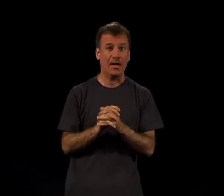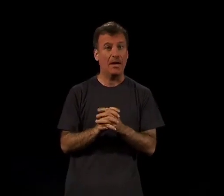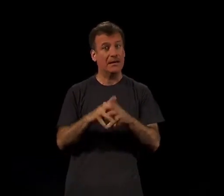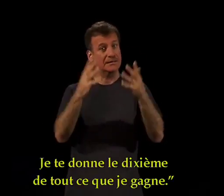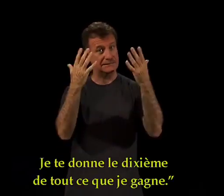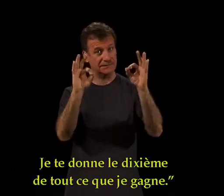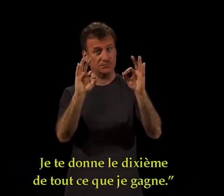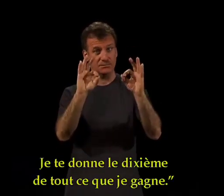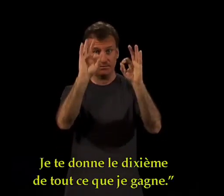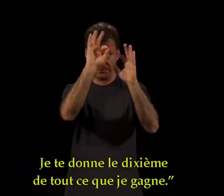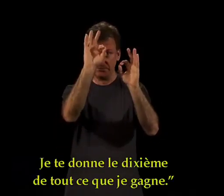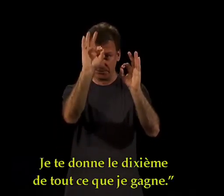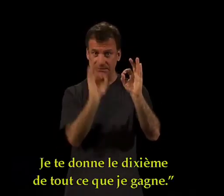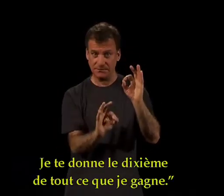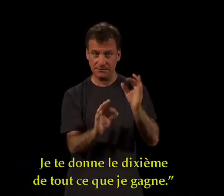Je te donne le dixième de tout ce que je gagne.